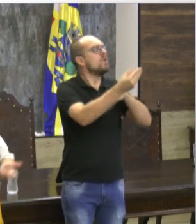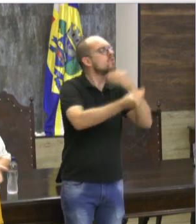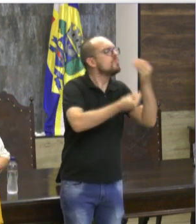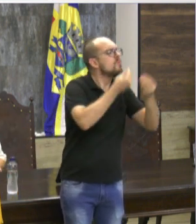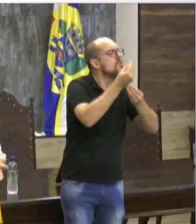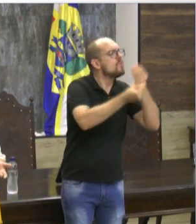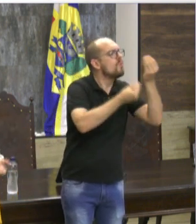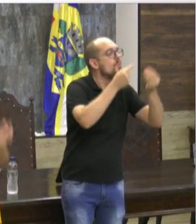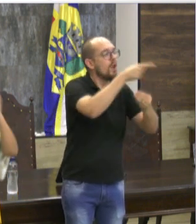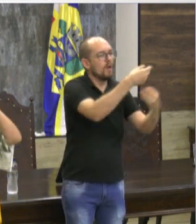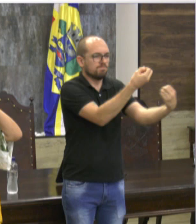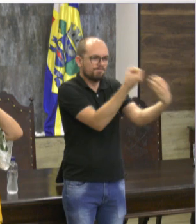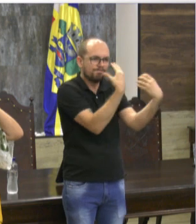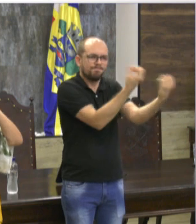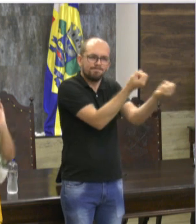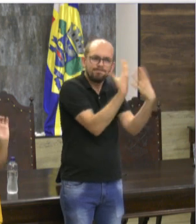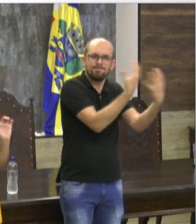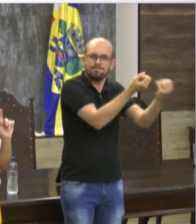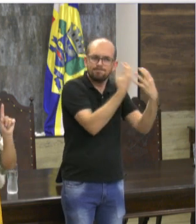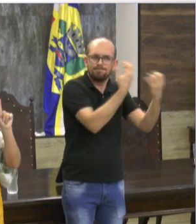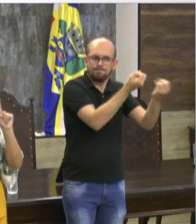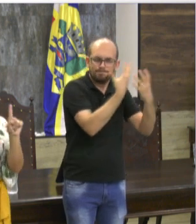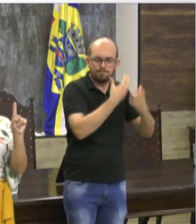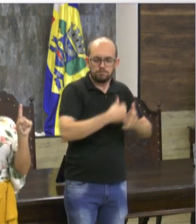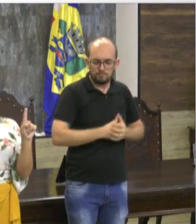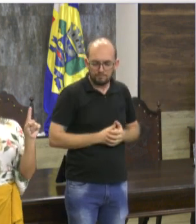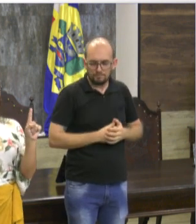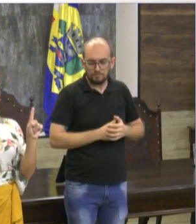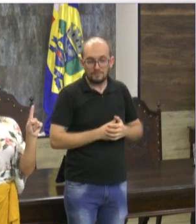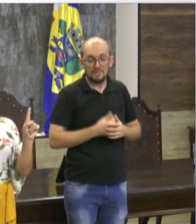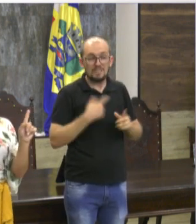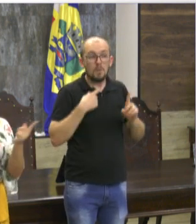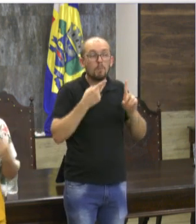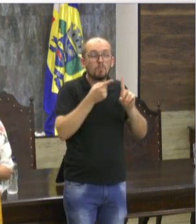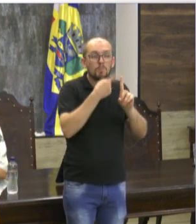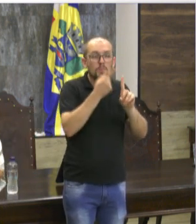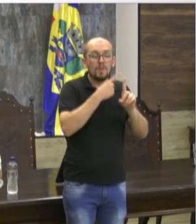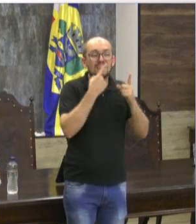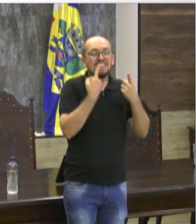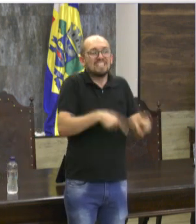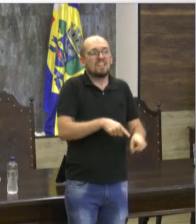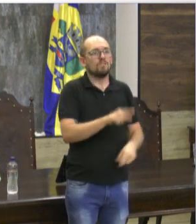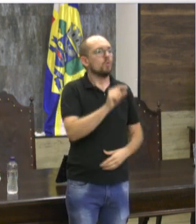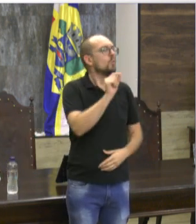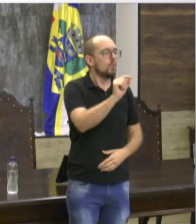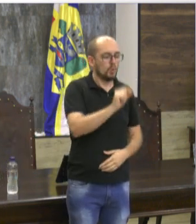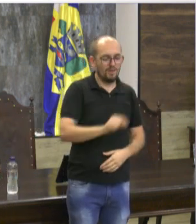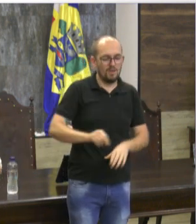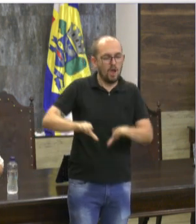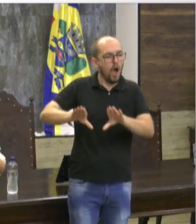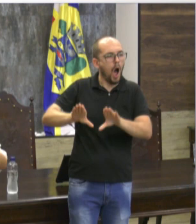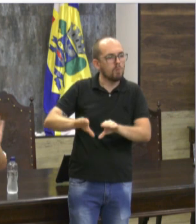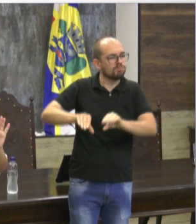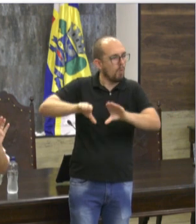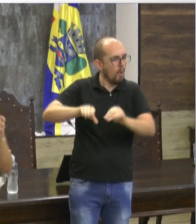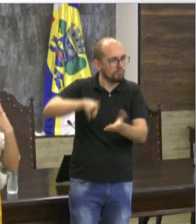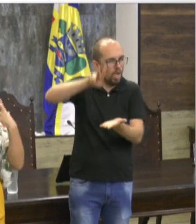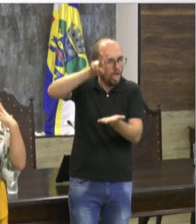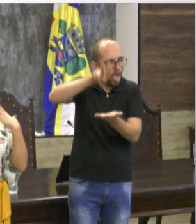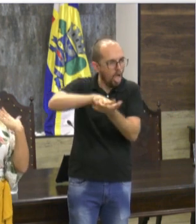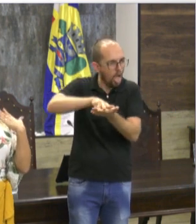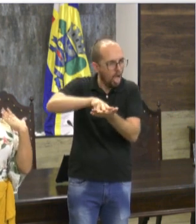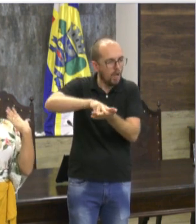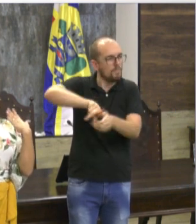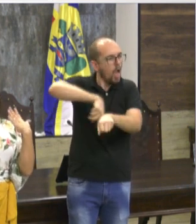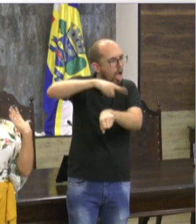fazer para ajudar essa criança a aprender. Né? Então, o primeiro desafio que eu enfrentei, tirar o Gustavo do colchonete, porque, para ele, o que